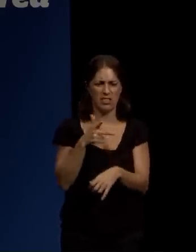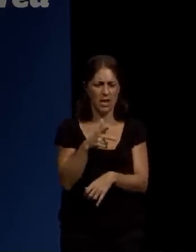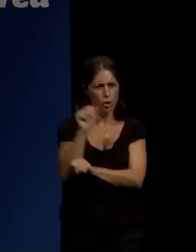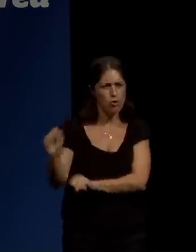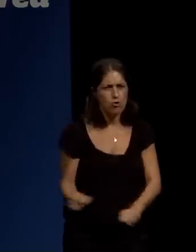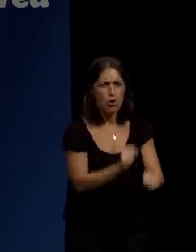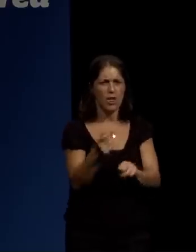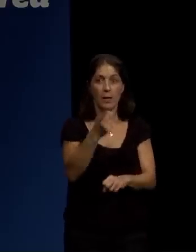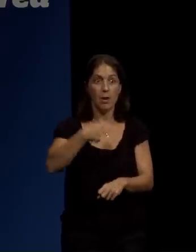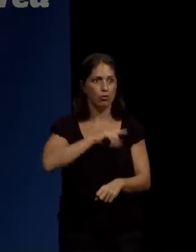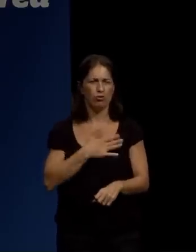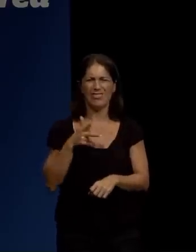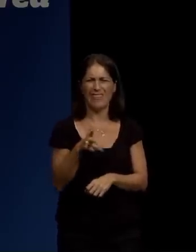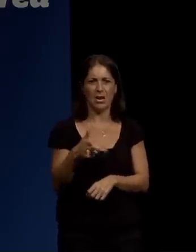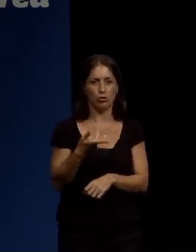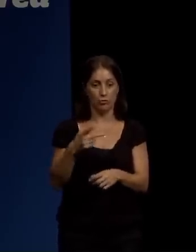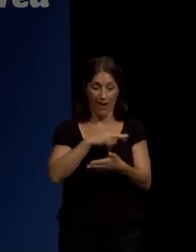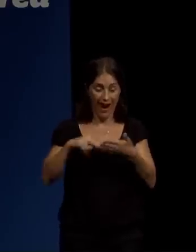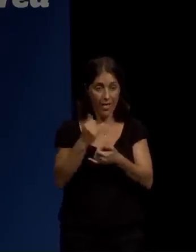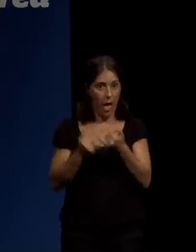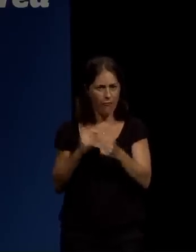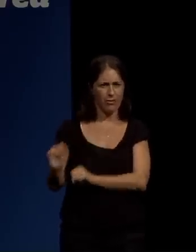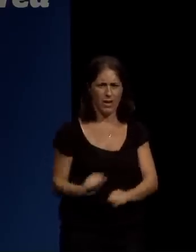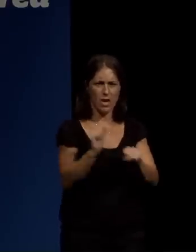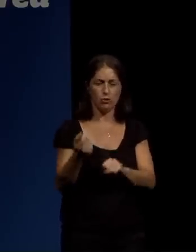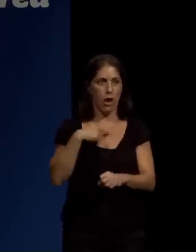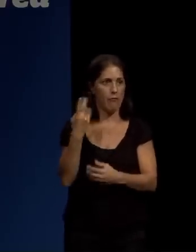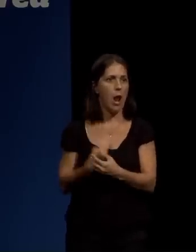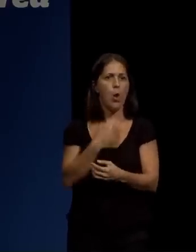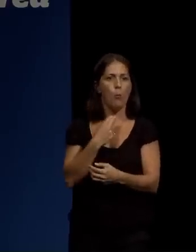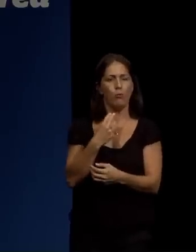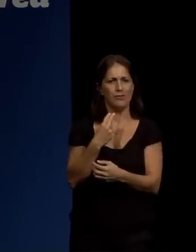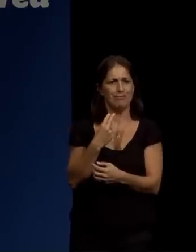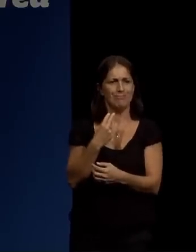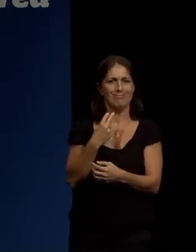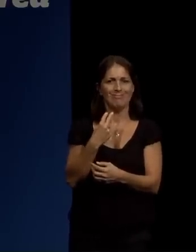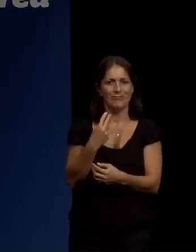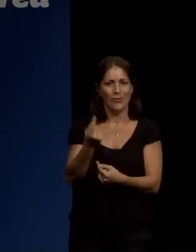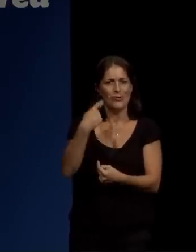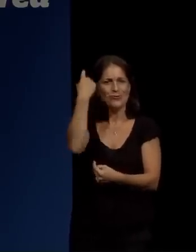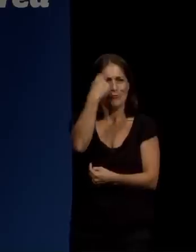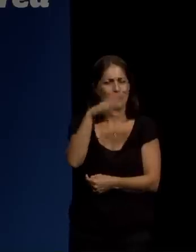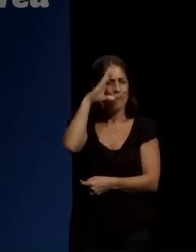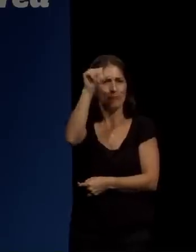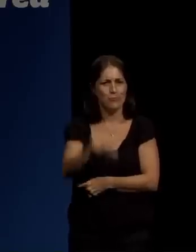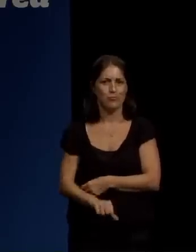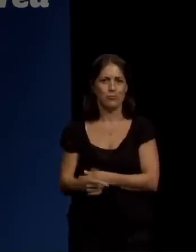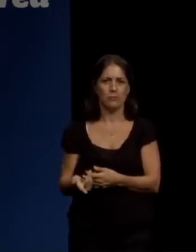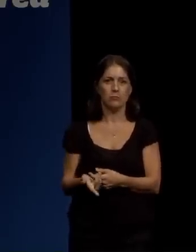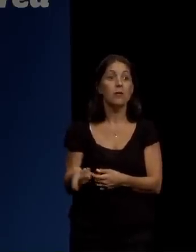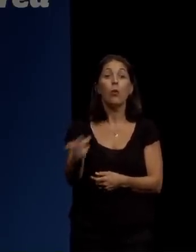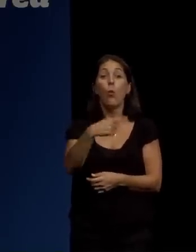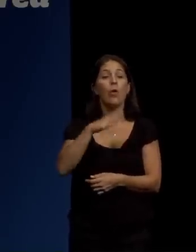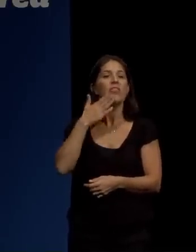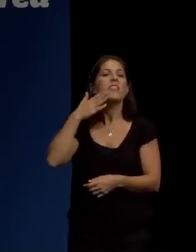loita polos dereitos de todos os cidadáns de Galicia, porque a nós tamén nos chegaba el Lugo os ecos do que facíades en Ferrol. Unha dignidade